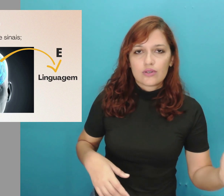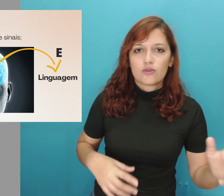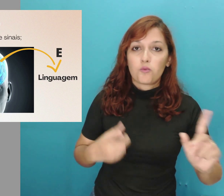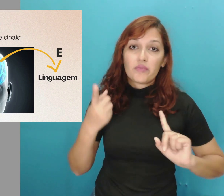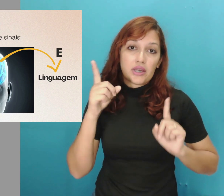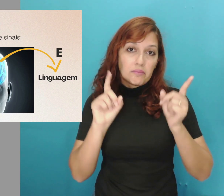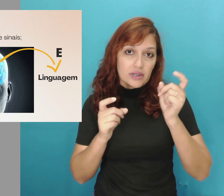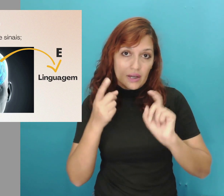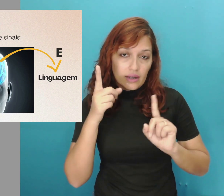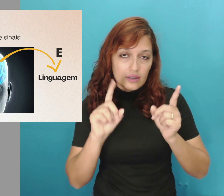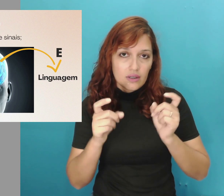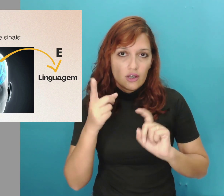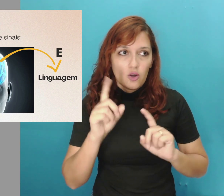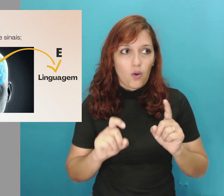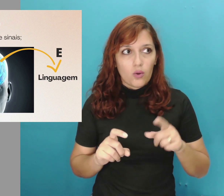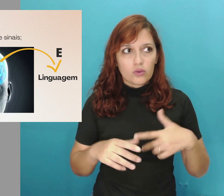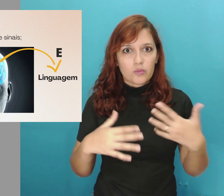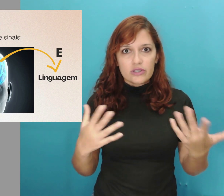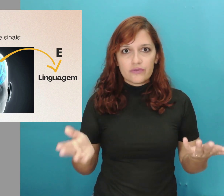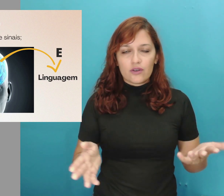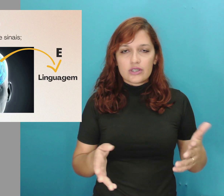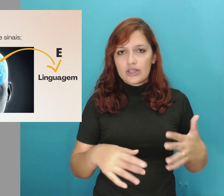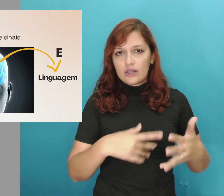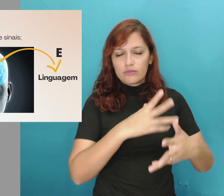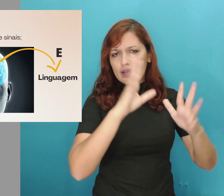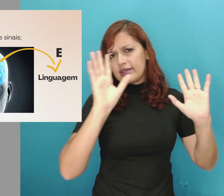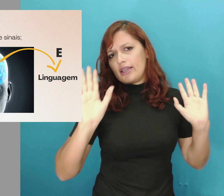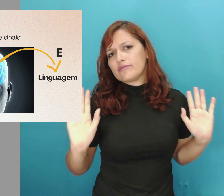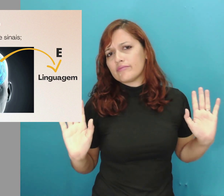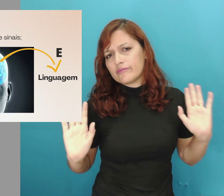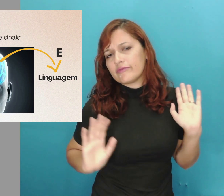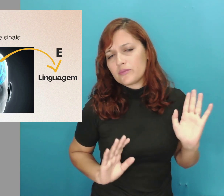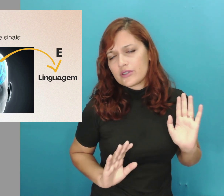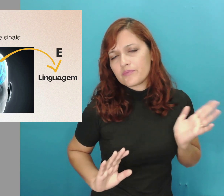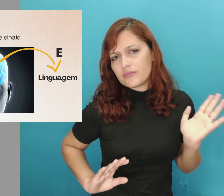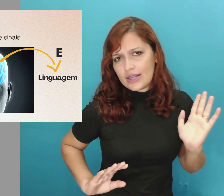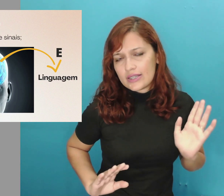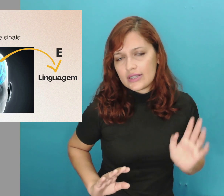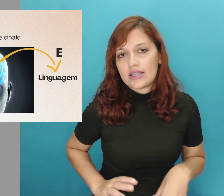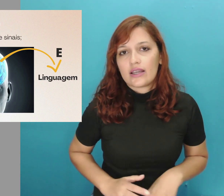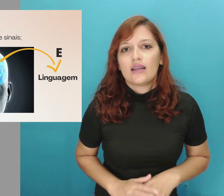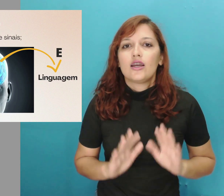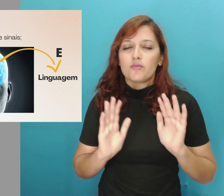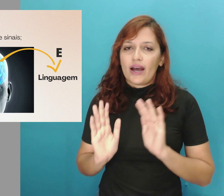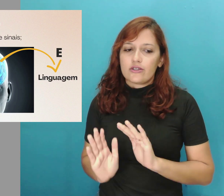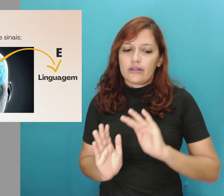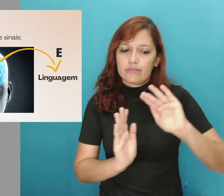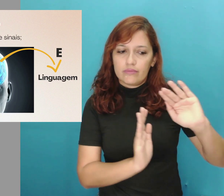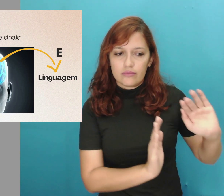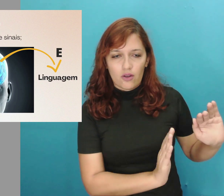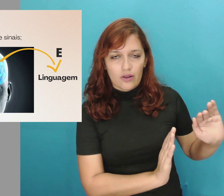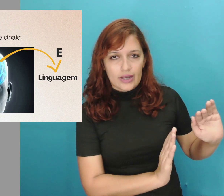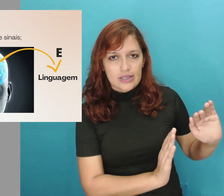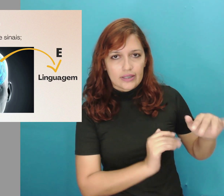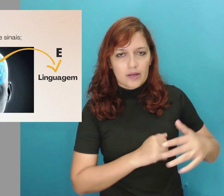com mímica, ou como se fosse um desenho, vamos por assim dizer. Mas não, coloca essa ideia para